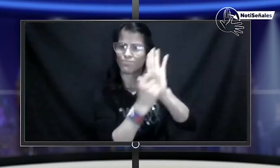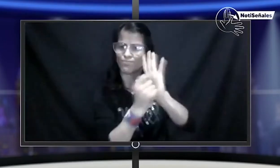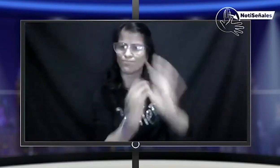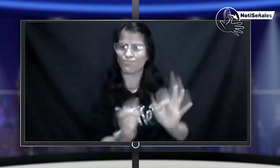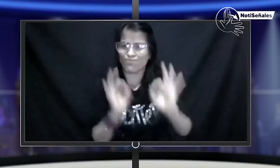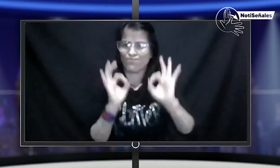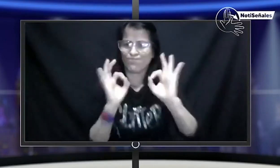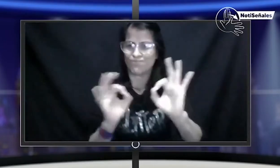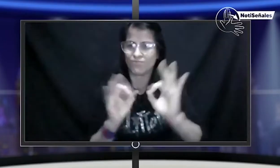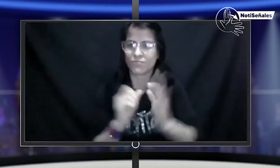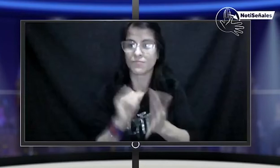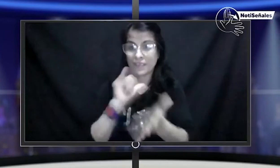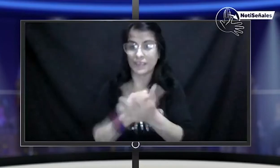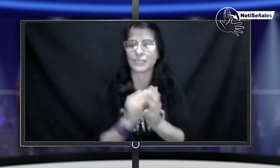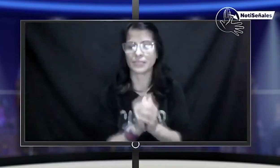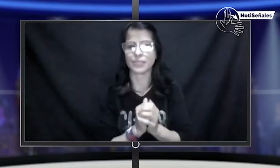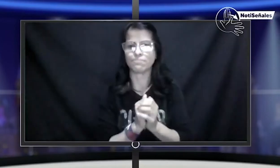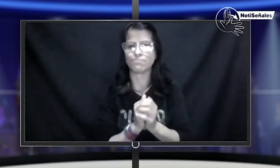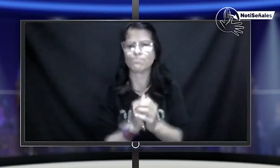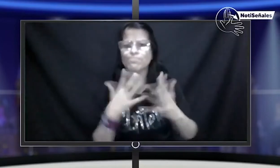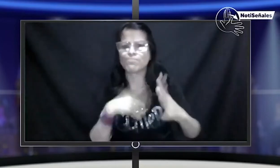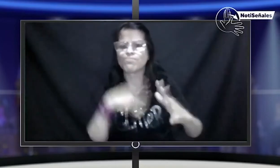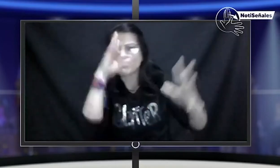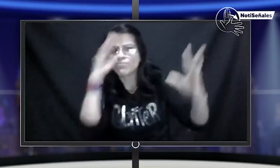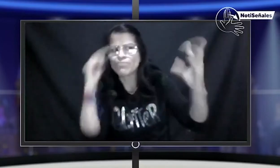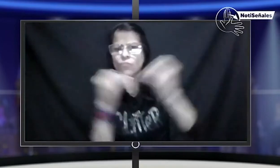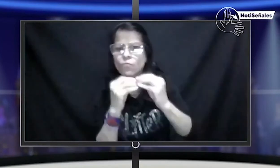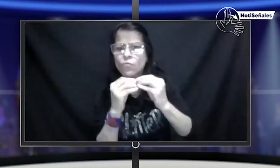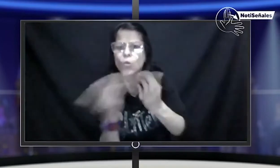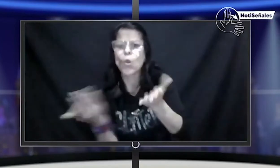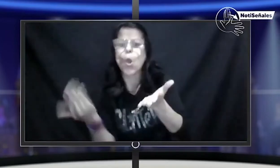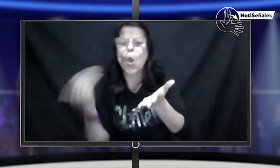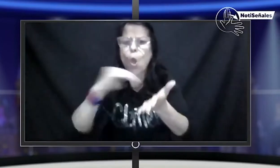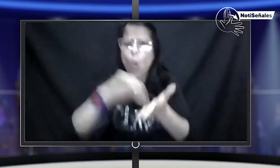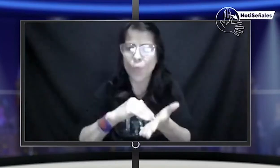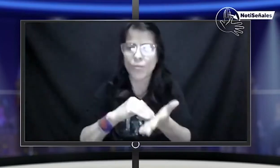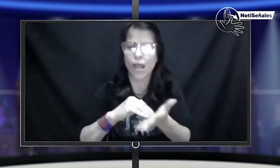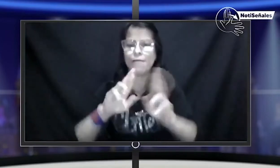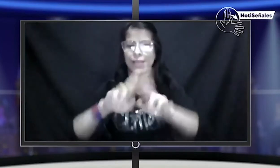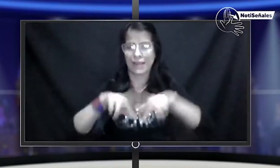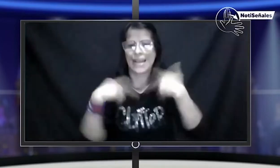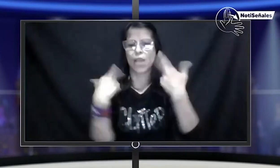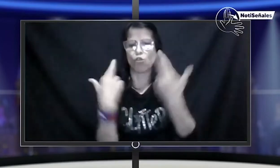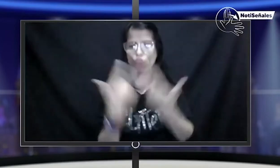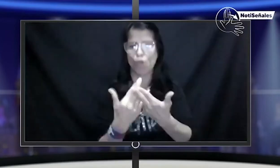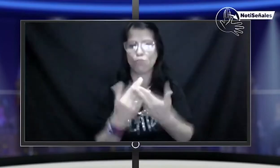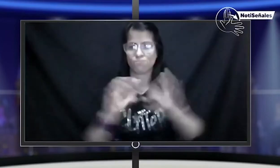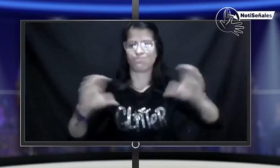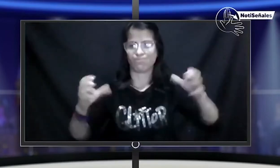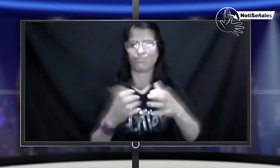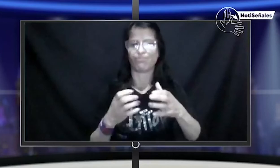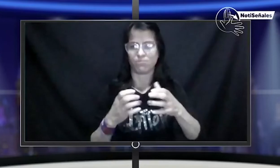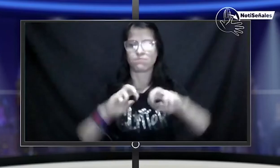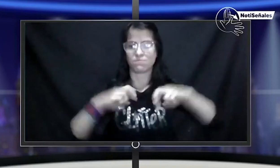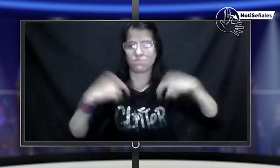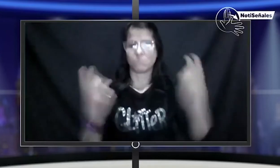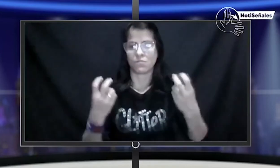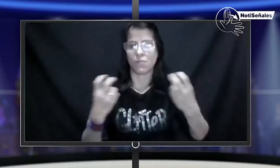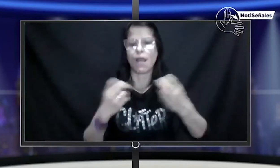déficit, entonces lo que se hizo es que se pudiera quitar esto de esta resolución borrador. Tenemos una reunión de